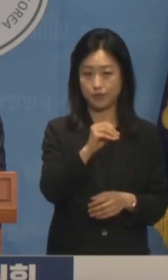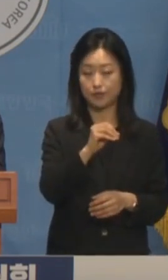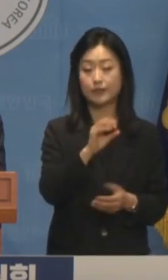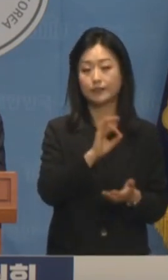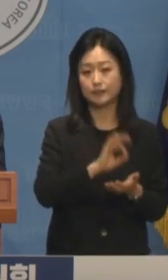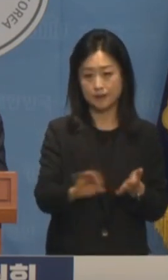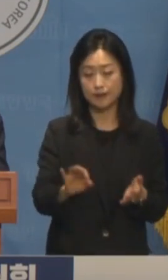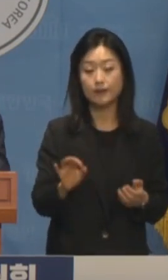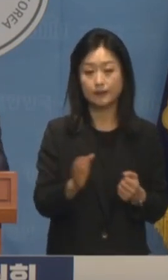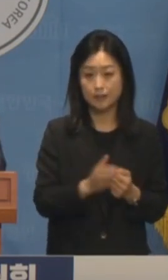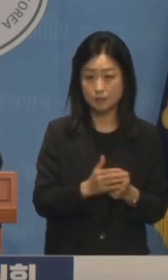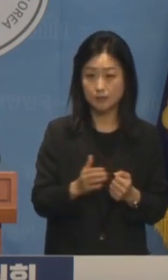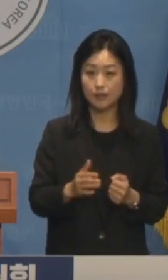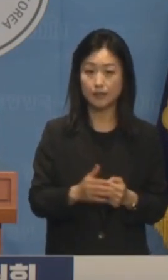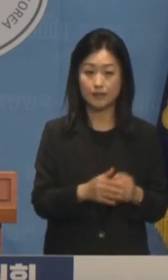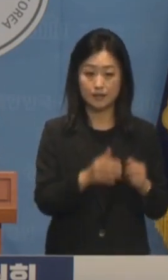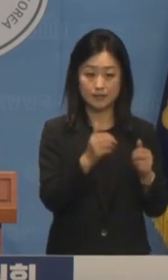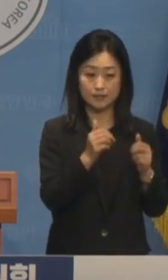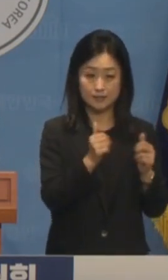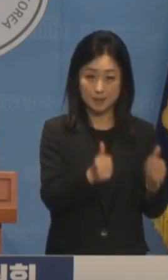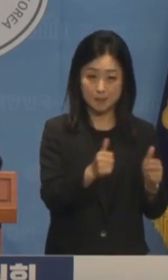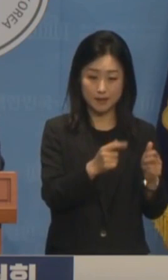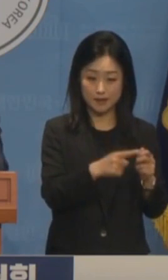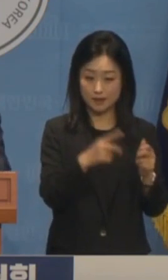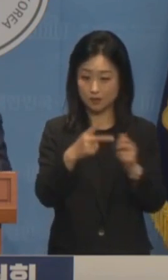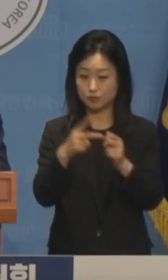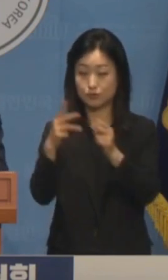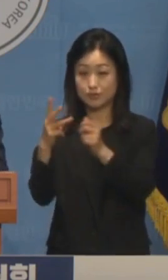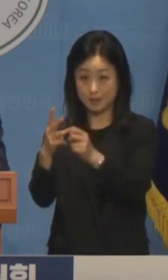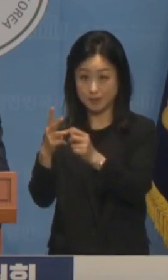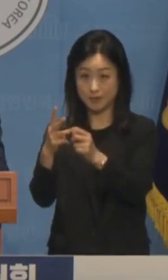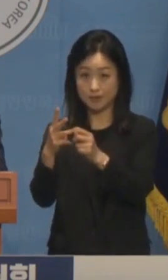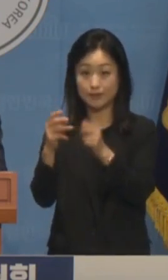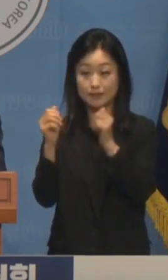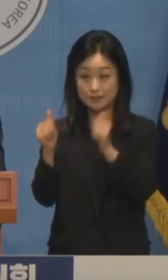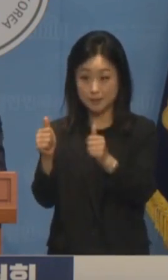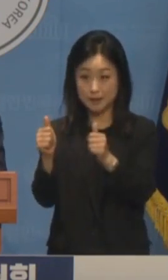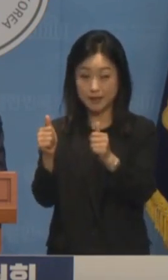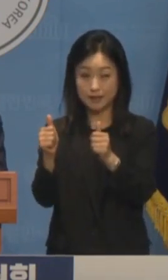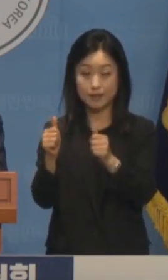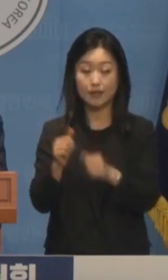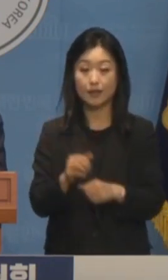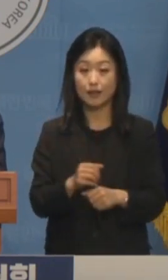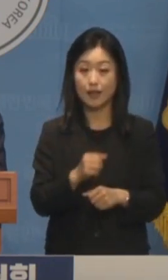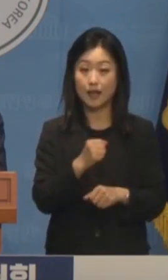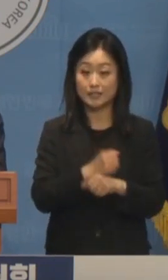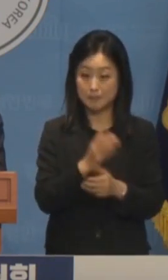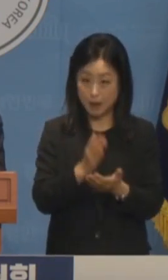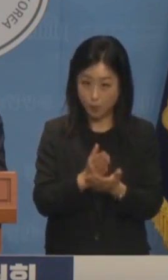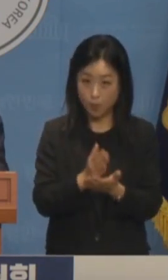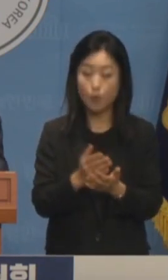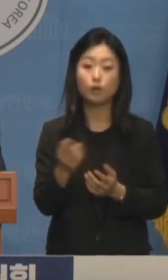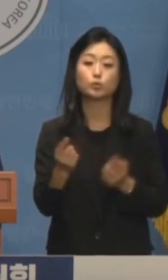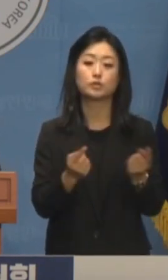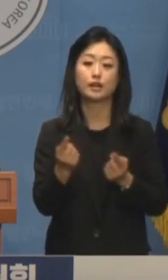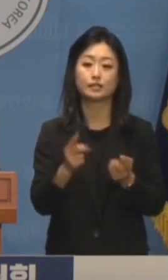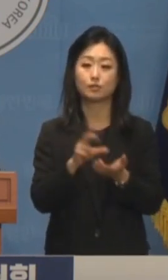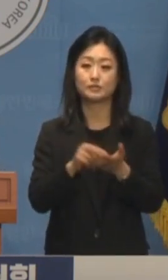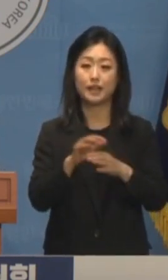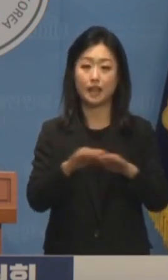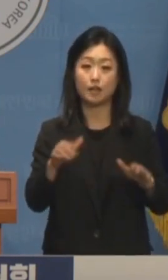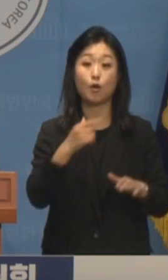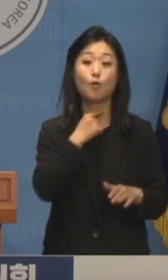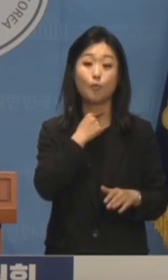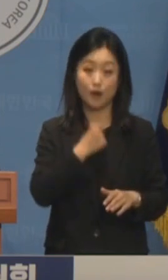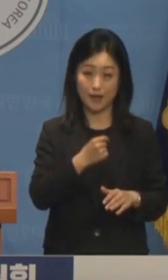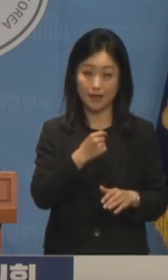있다면서 3심까지 소송이 진행될 경우 진행할 게 아니라 조정을 통해서 신속히 문제가